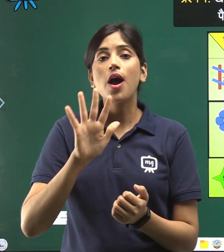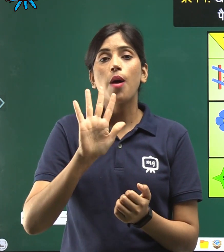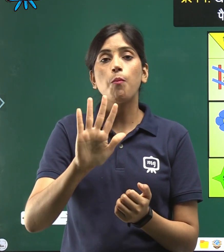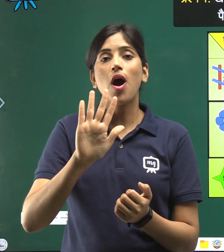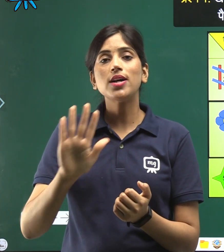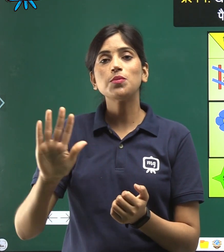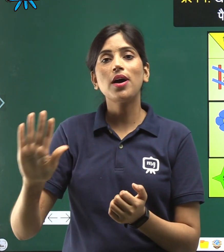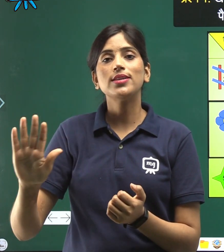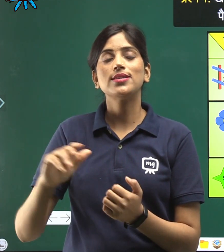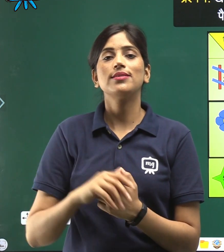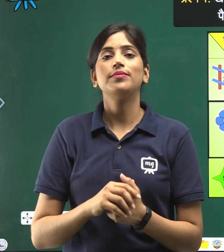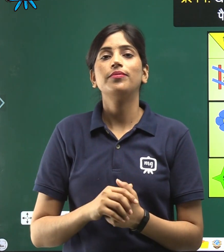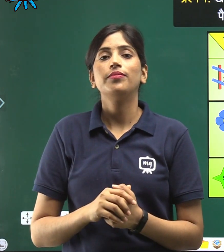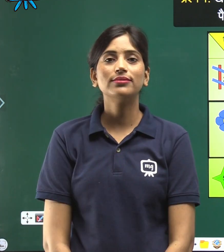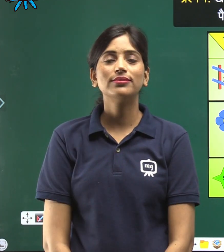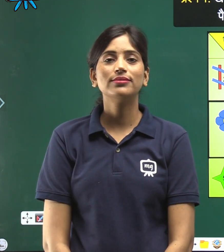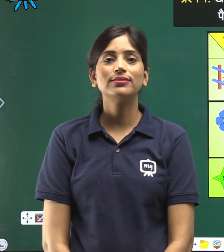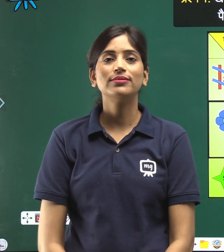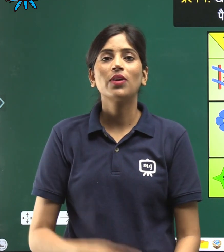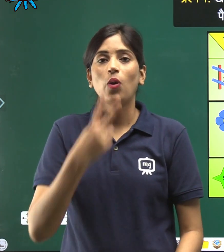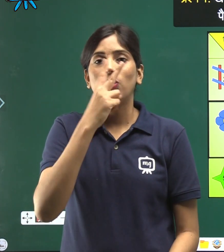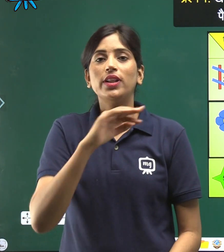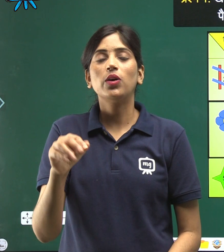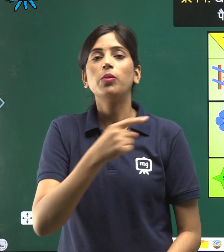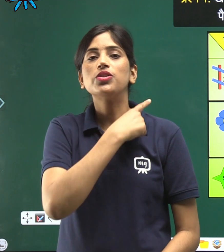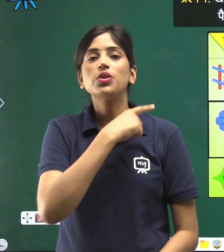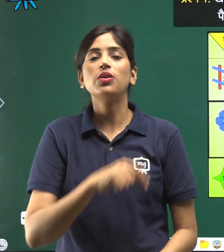5 5। देखो बच्चों,